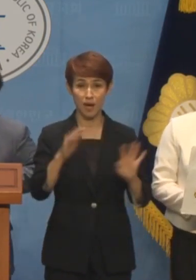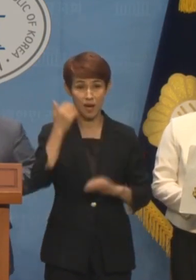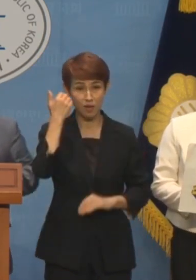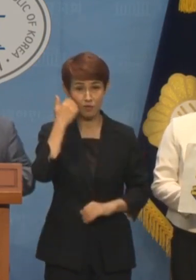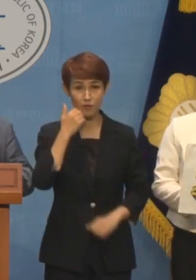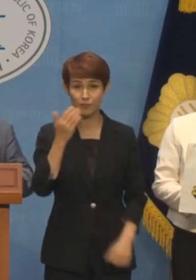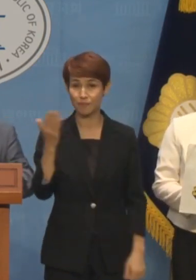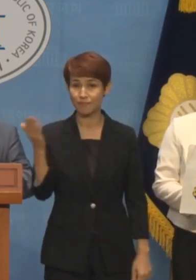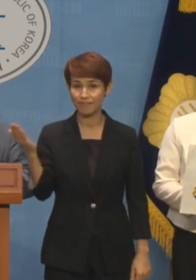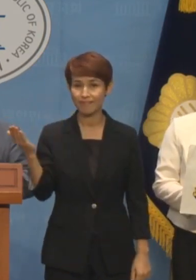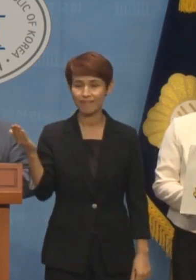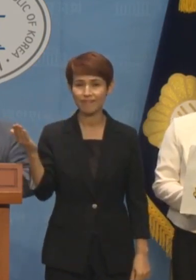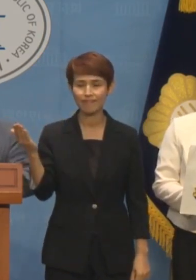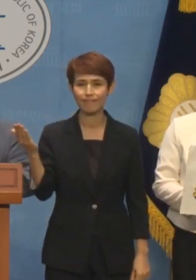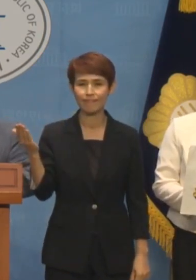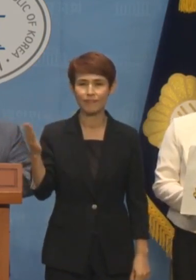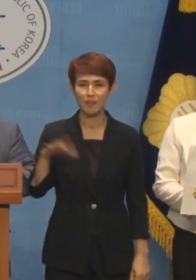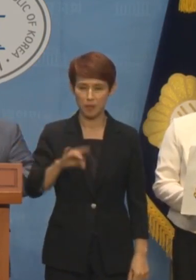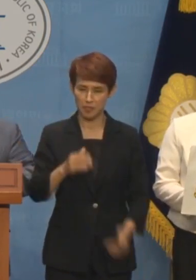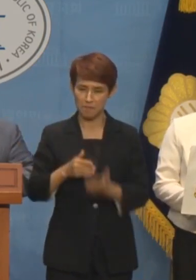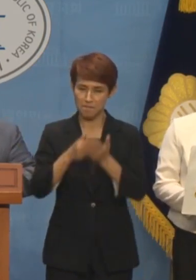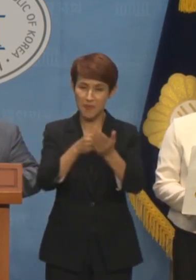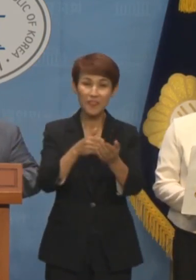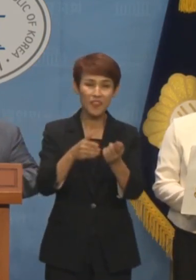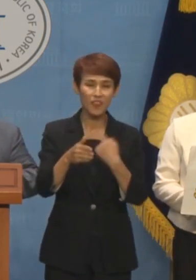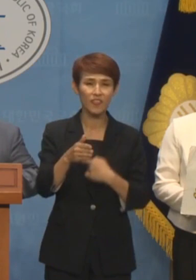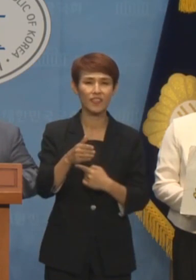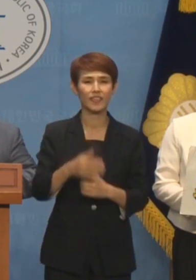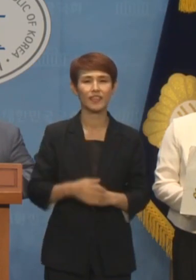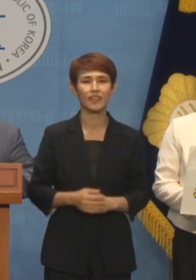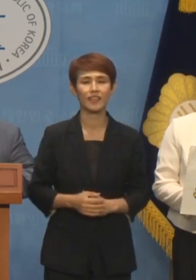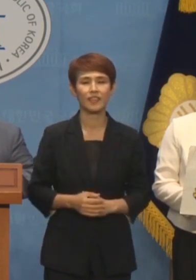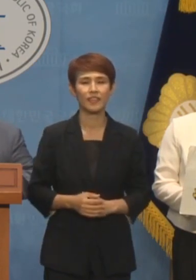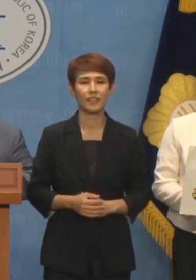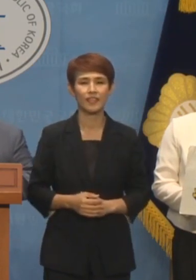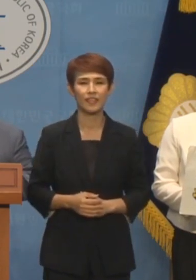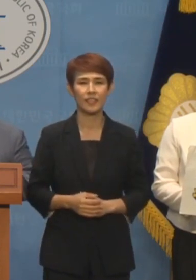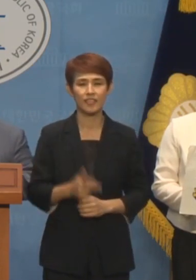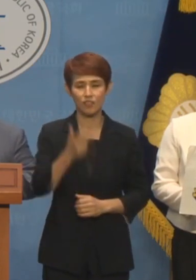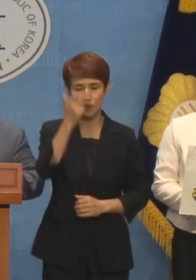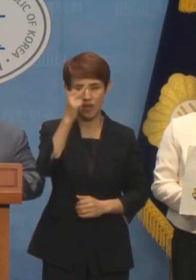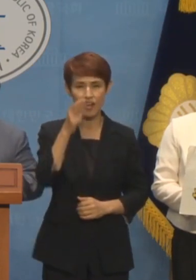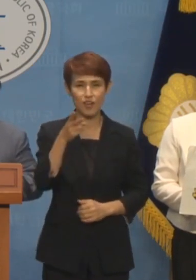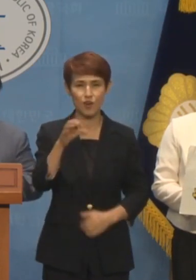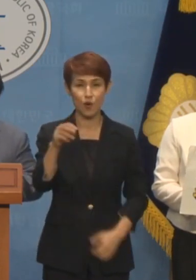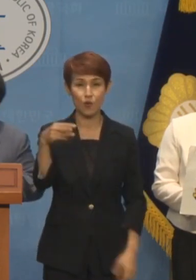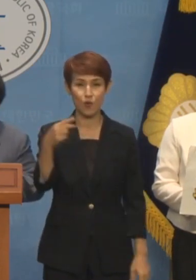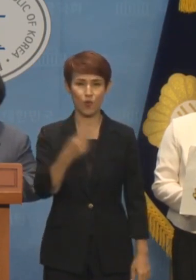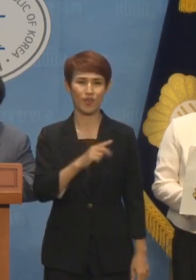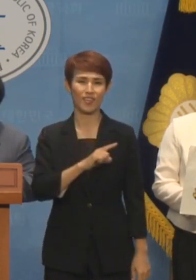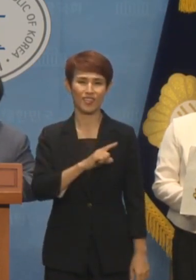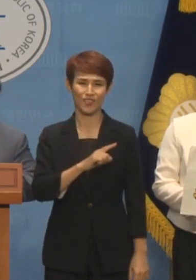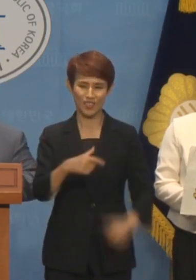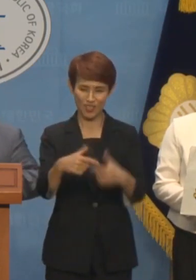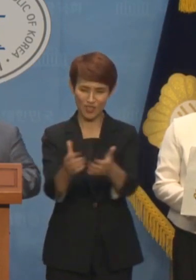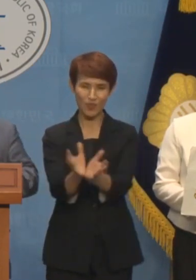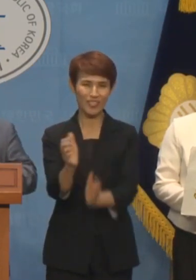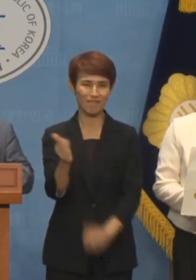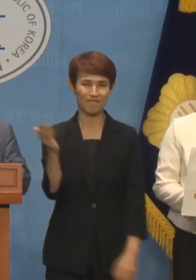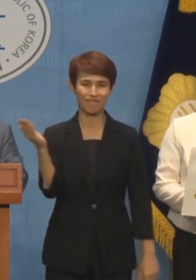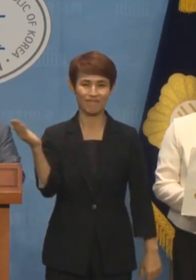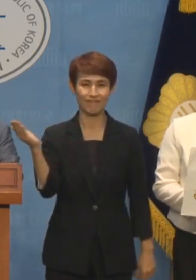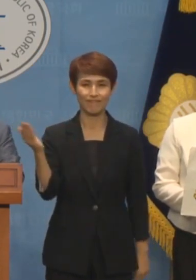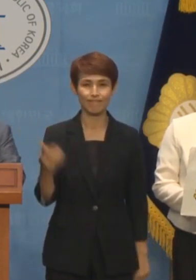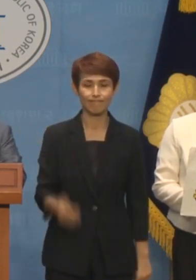오른쪽에 이 문제를 제일 먼저 제기하셨던 양평군의회 최영도 군의원님 오셨습니다.